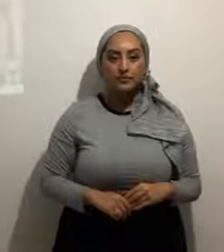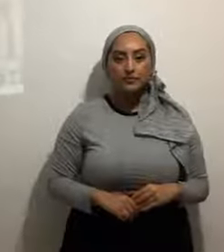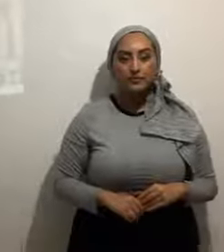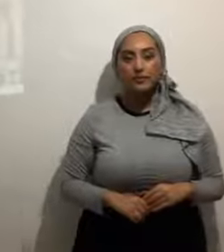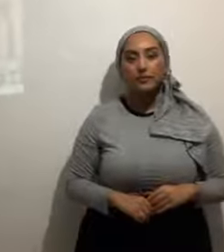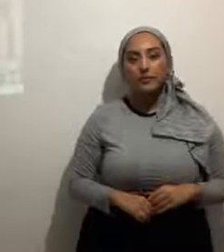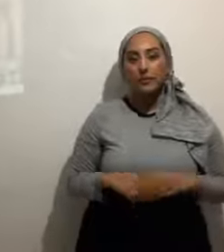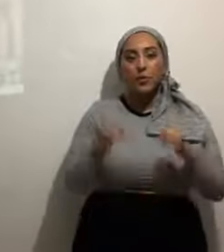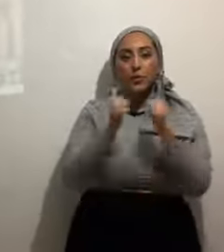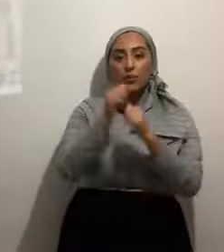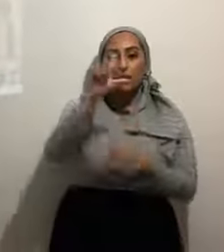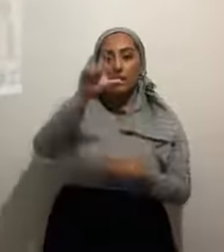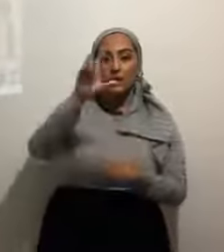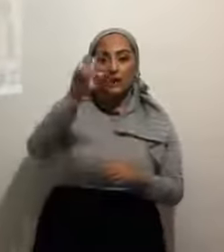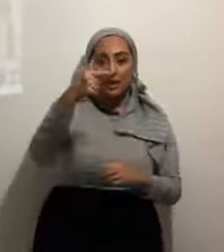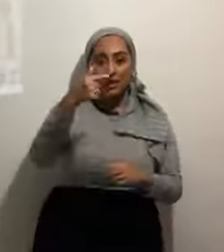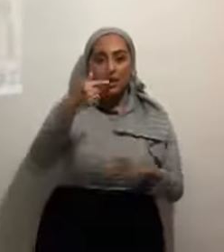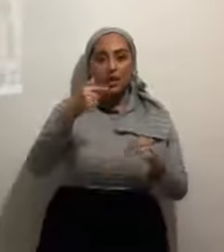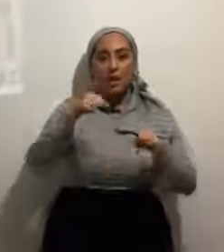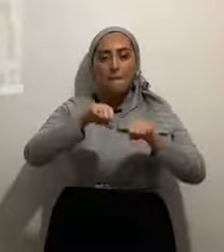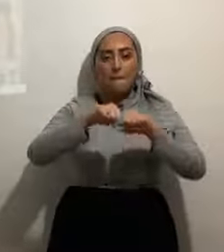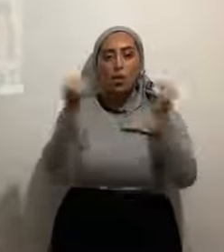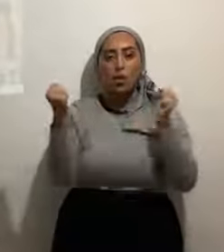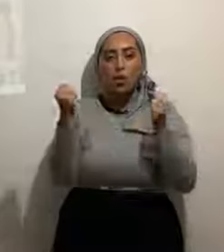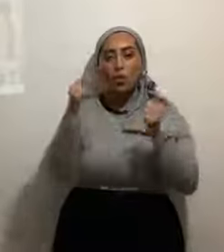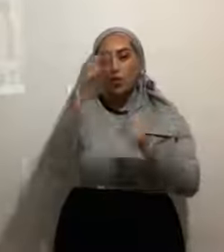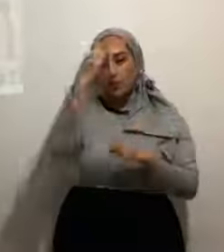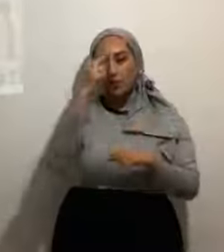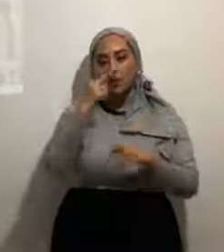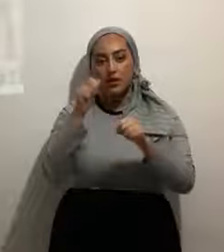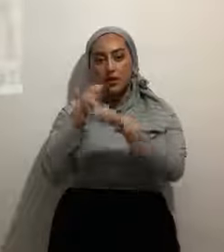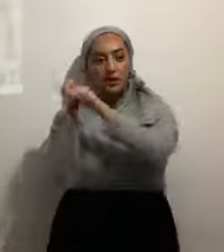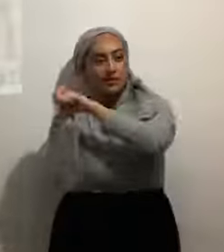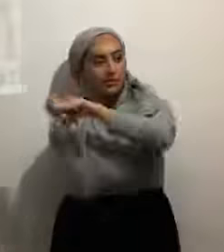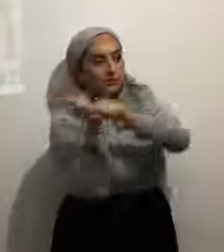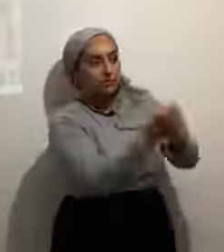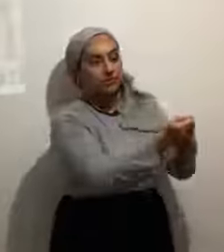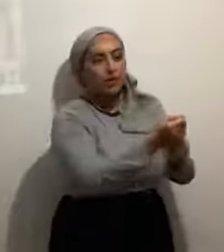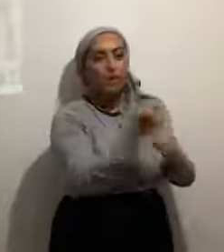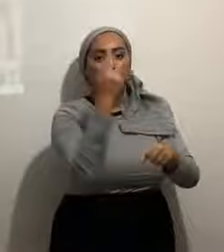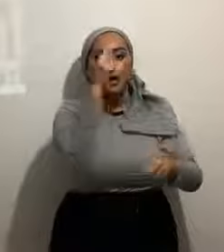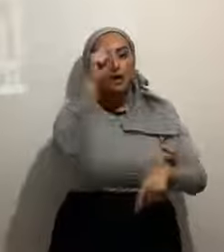con las piernas fracturadas, porque eso hacían los romanos, para que ya no pudiera moverse el diafragma.